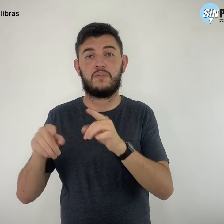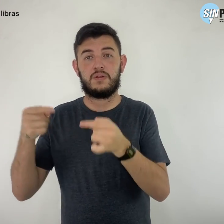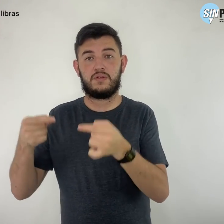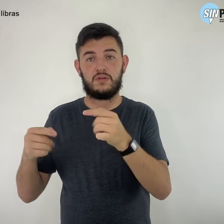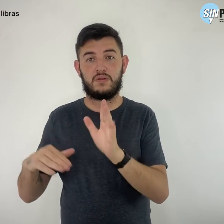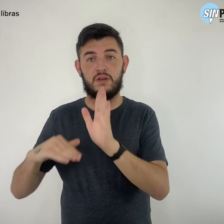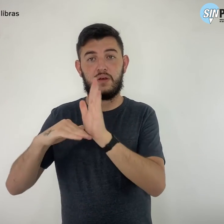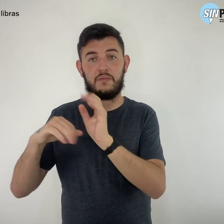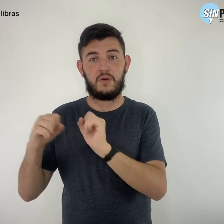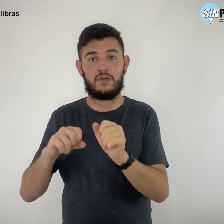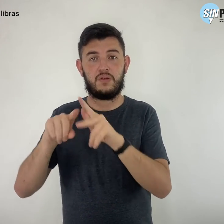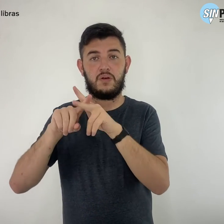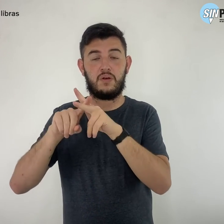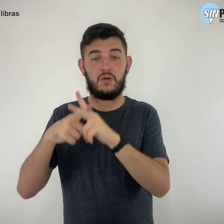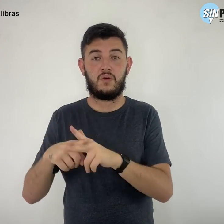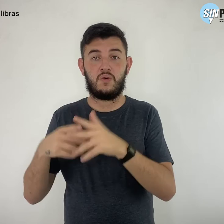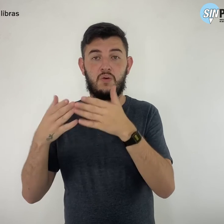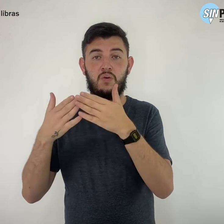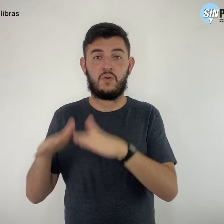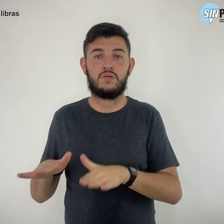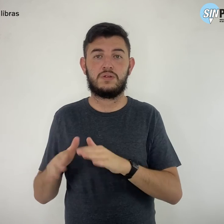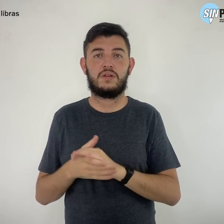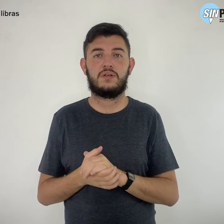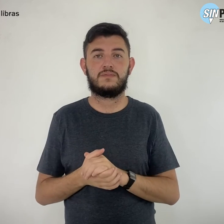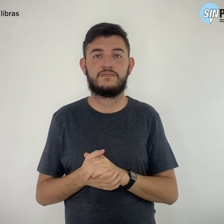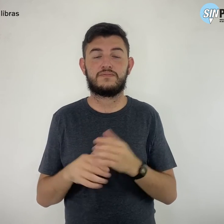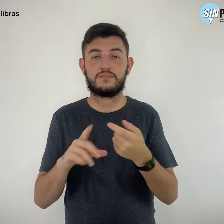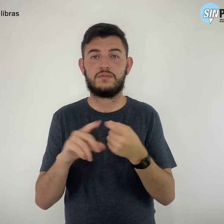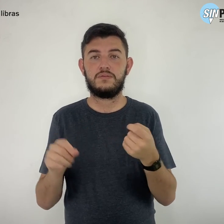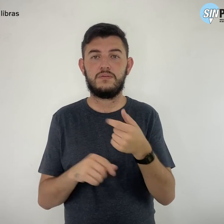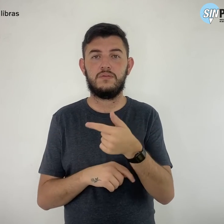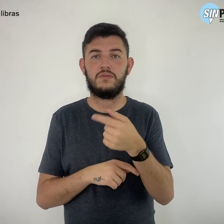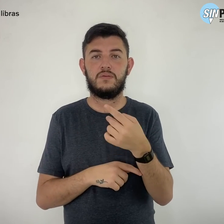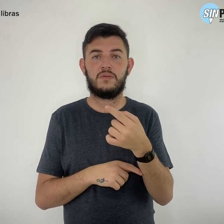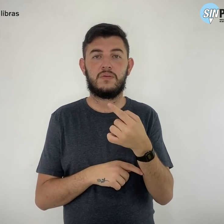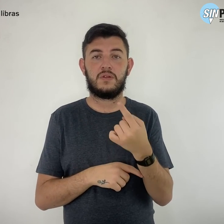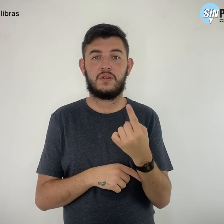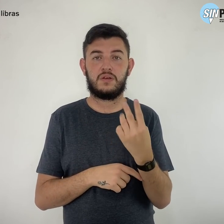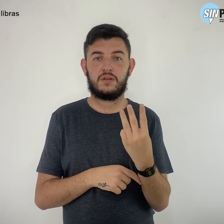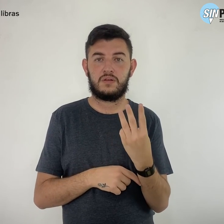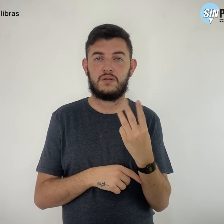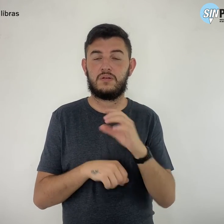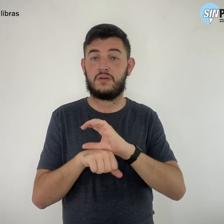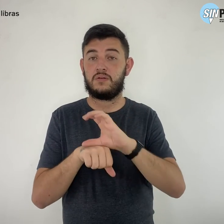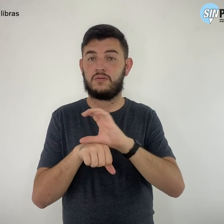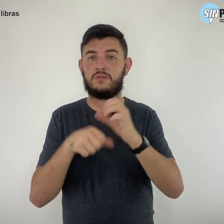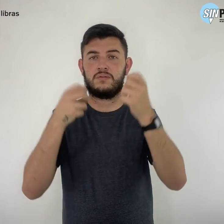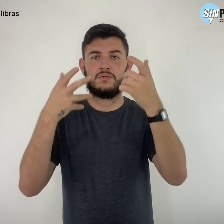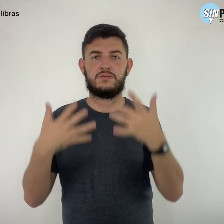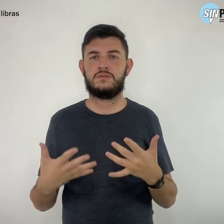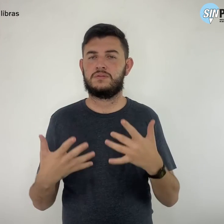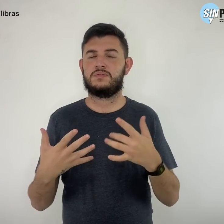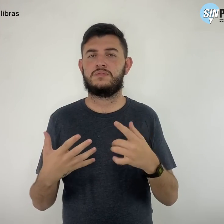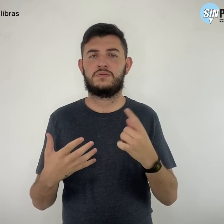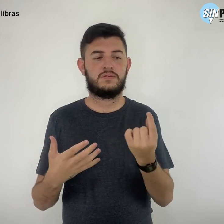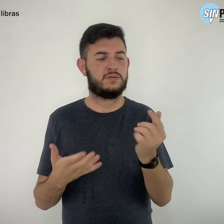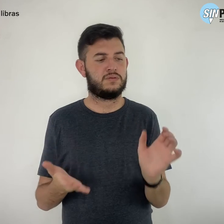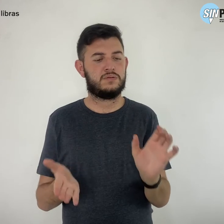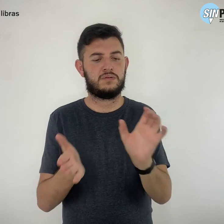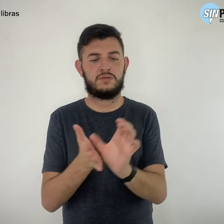O artigo 213 da Constituição Federal diz claramente que os recursos públicos serão destinados